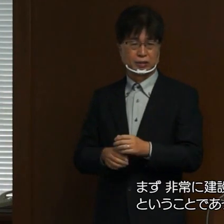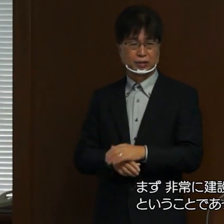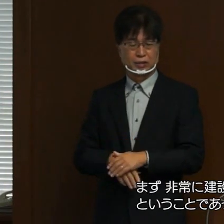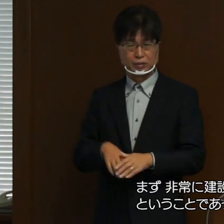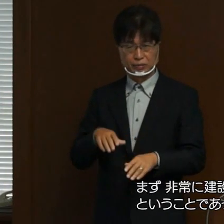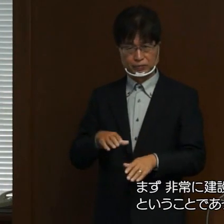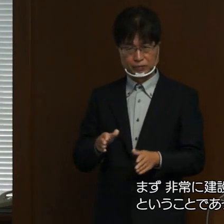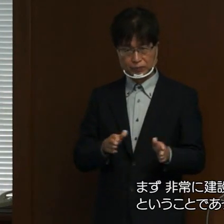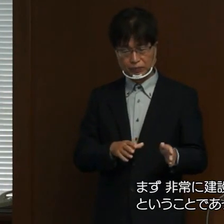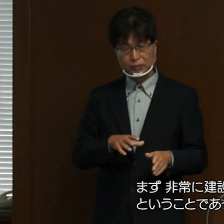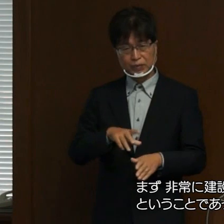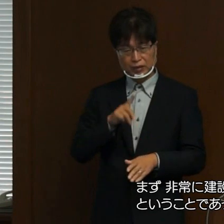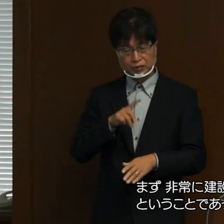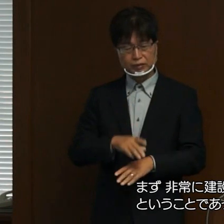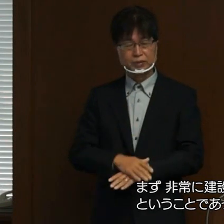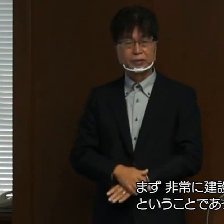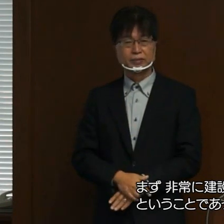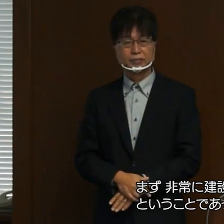まずですね、その